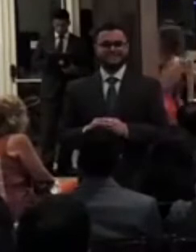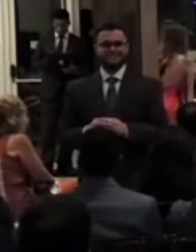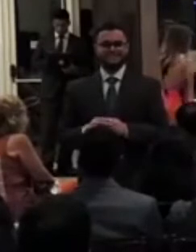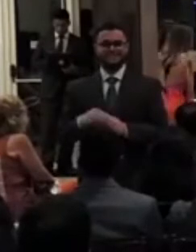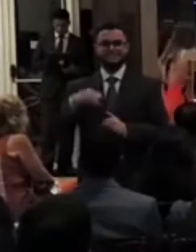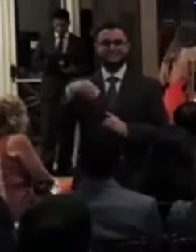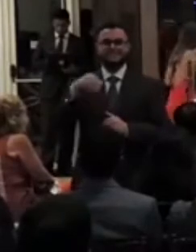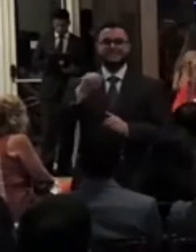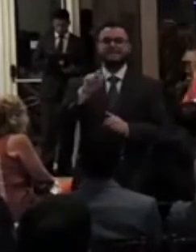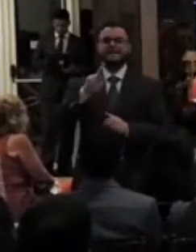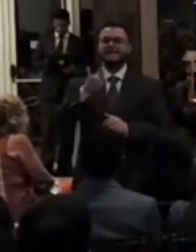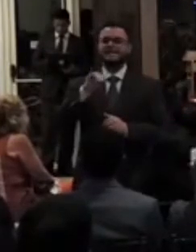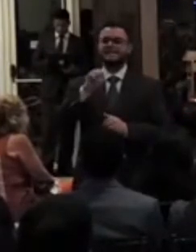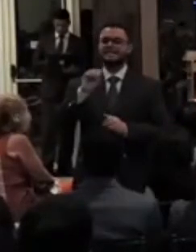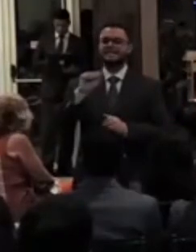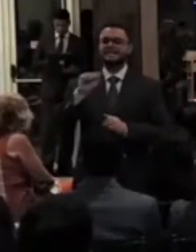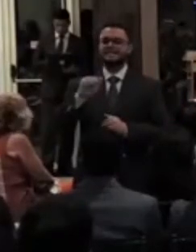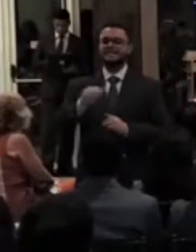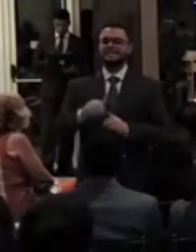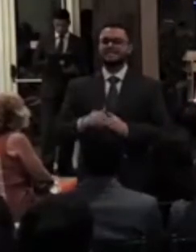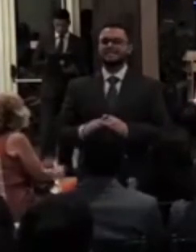Marisa Helena Alves.